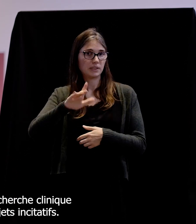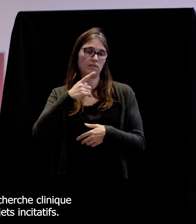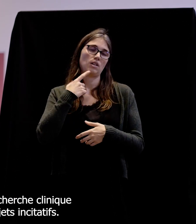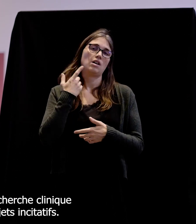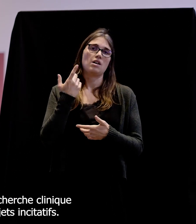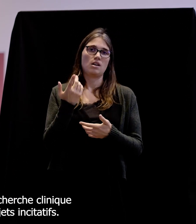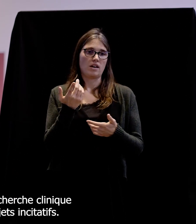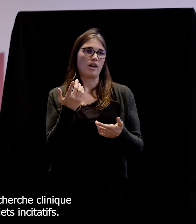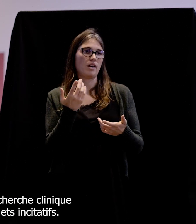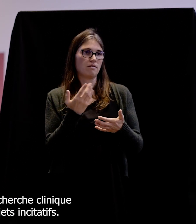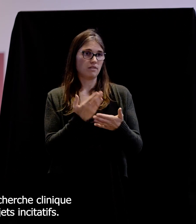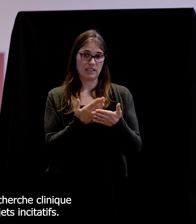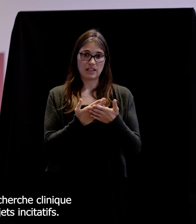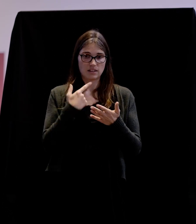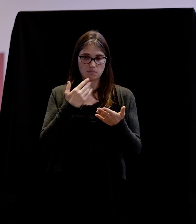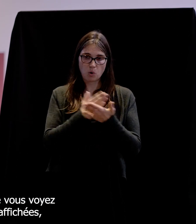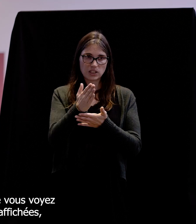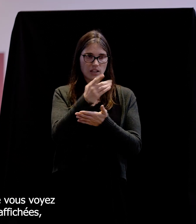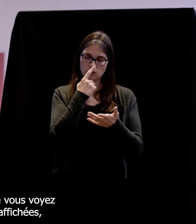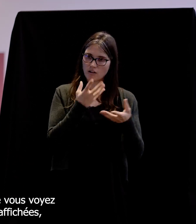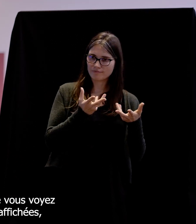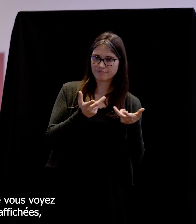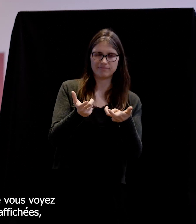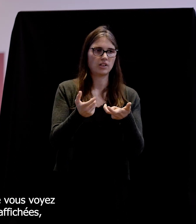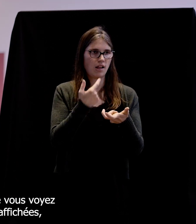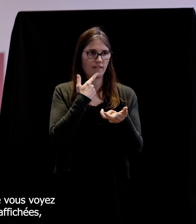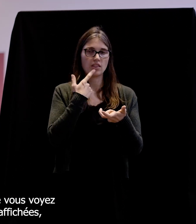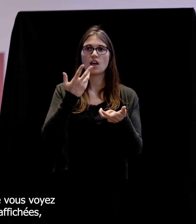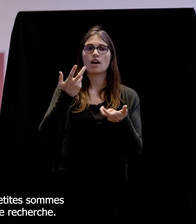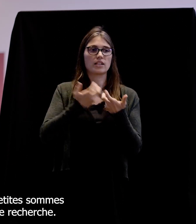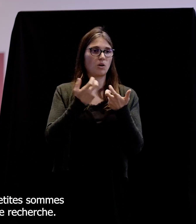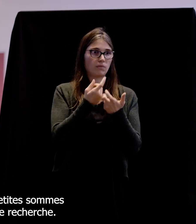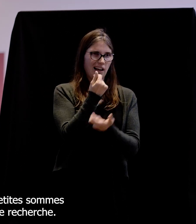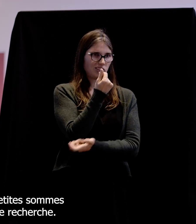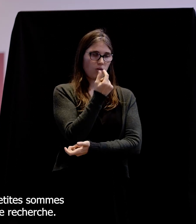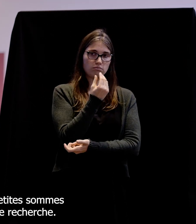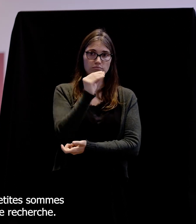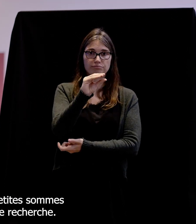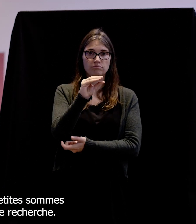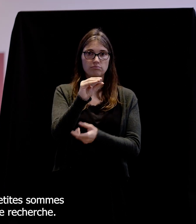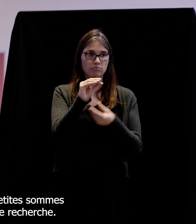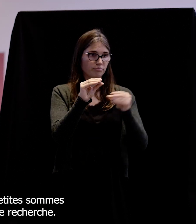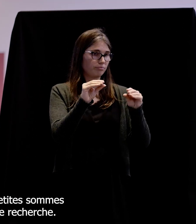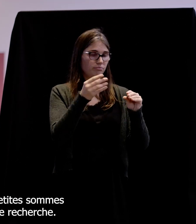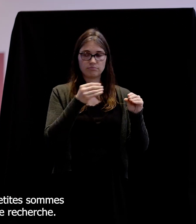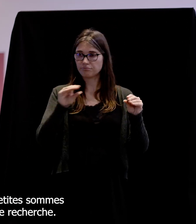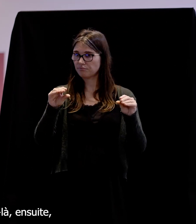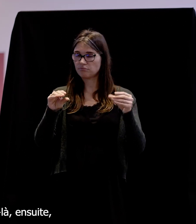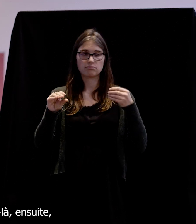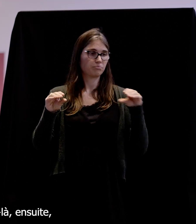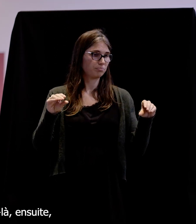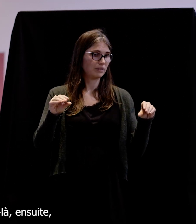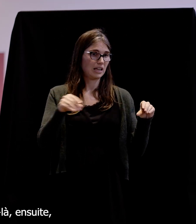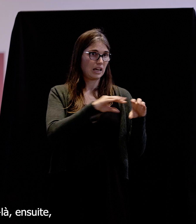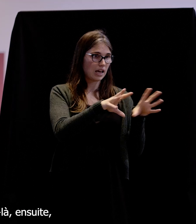clinique qui sont des projets incitatifs. C'est-à-dire que vous voyez les sommes affichées, ils donnent des petites sommes à des équipes de recherche et